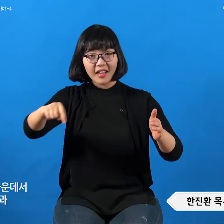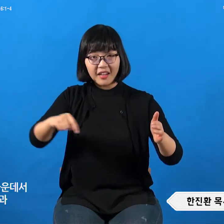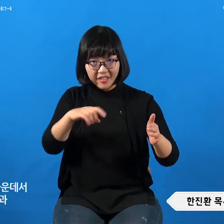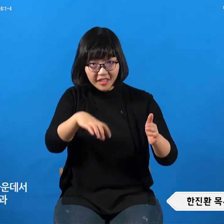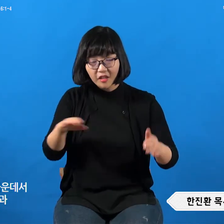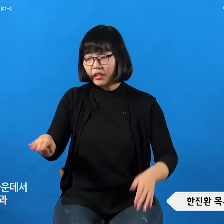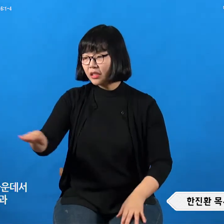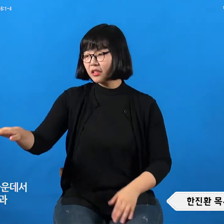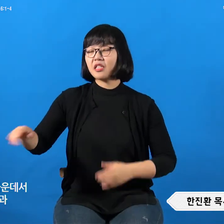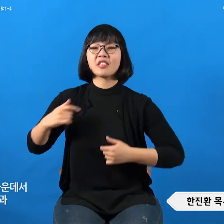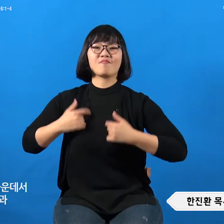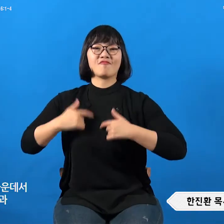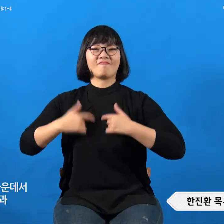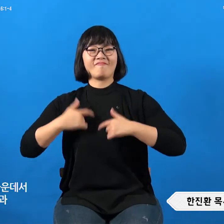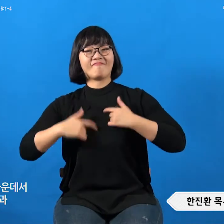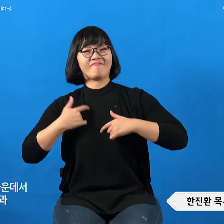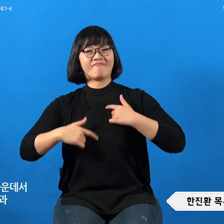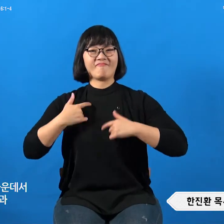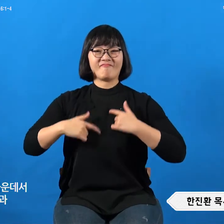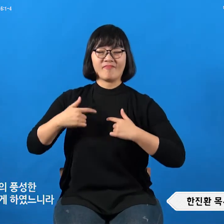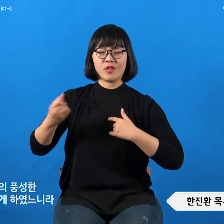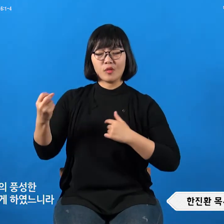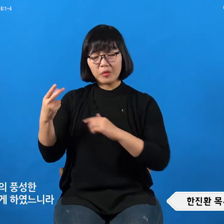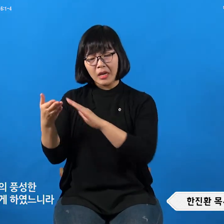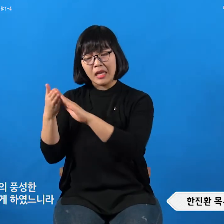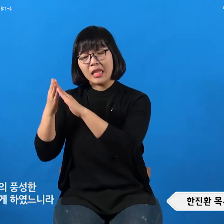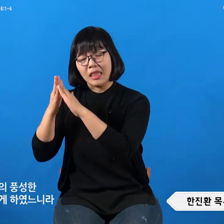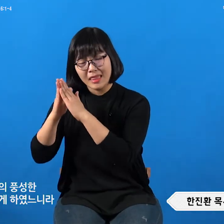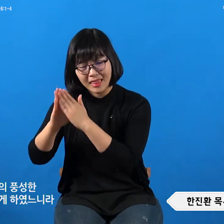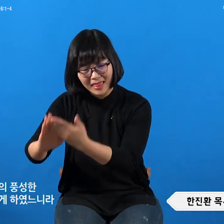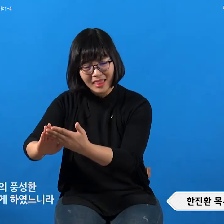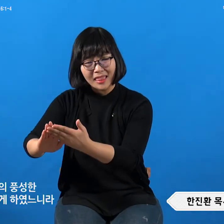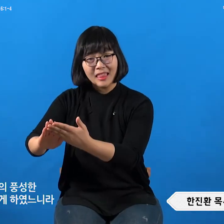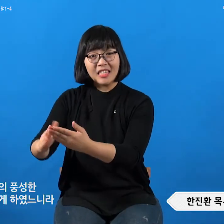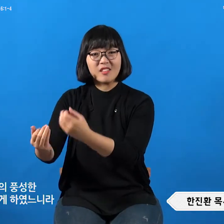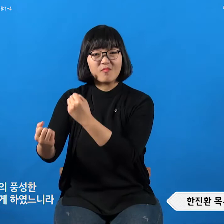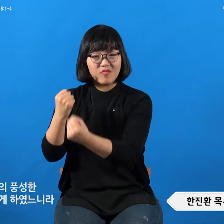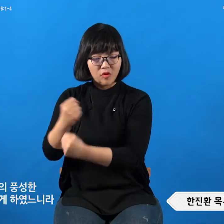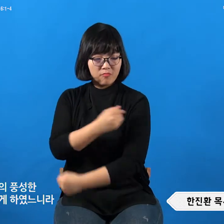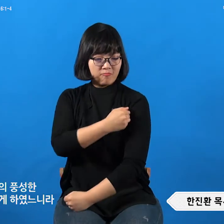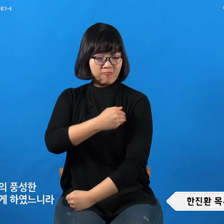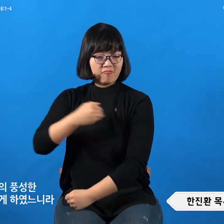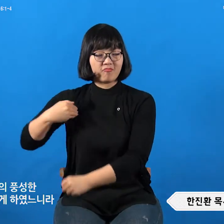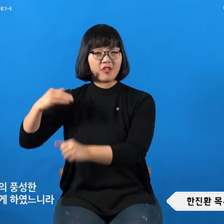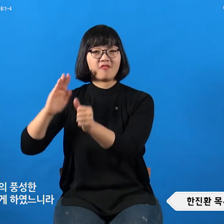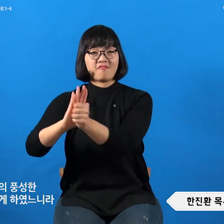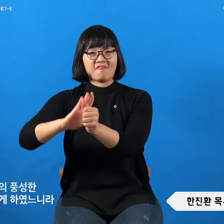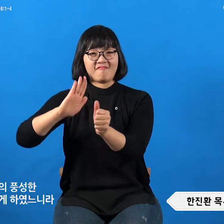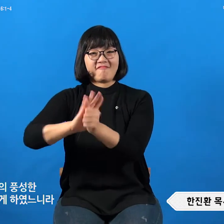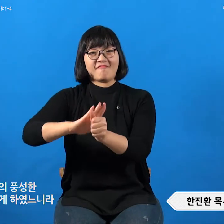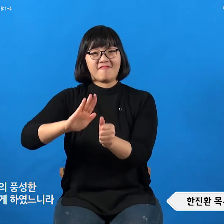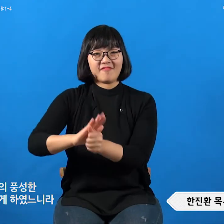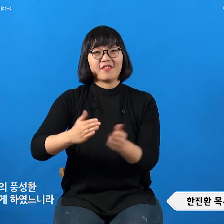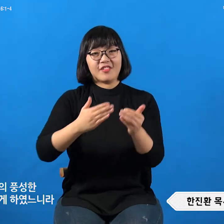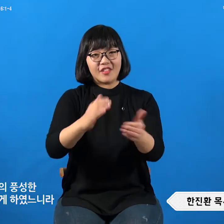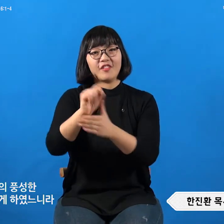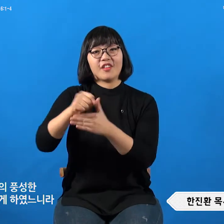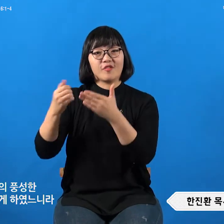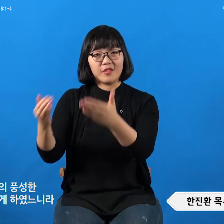그들의 넘치는 기쁨과 극심한 가난이 그들의 풍성한 연보를 넘치도록 하게 하였느니라.